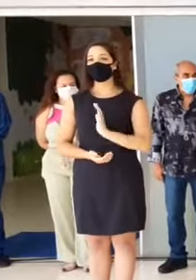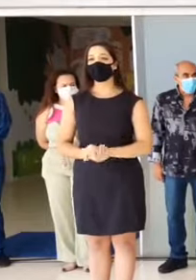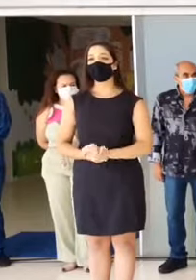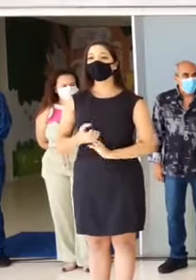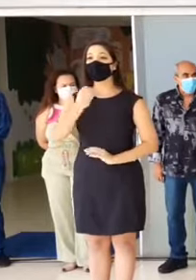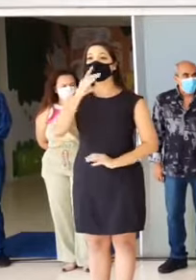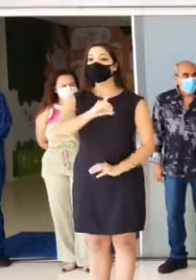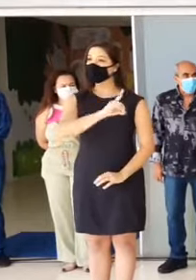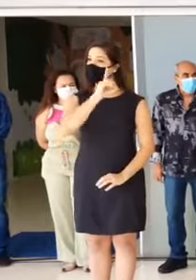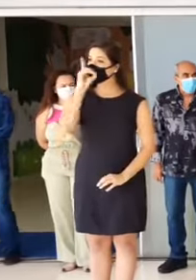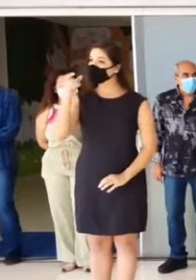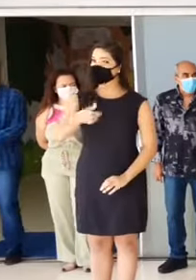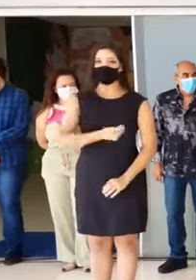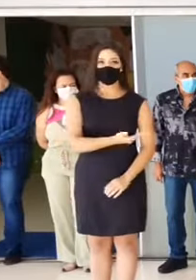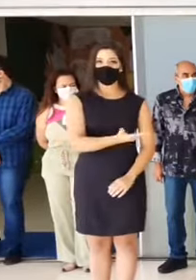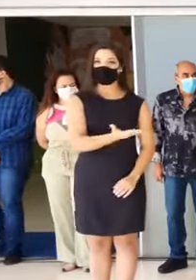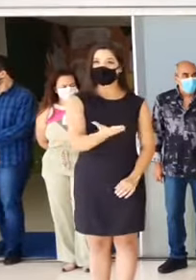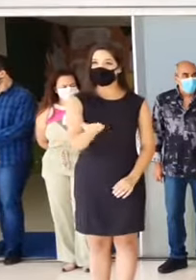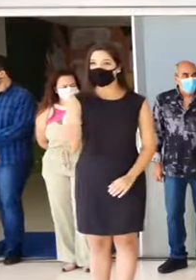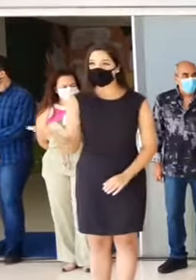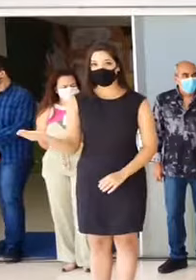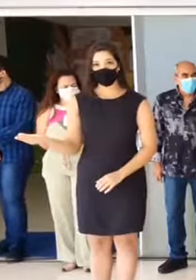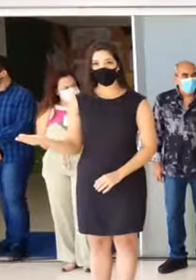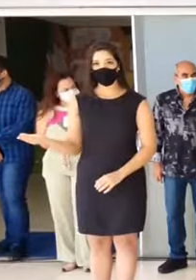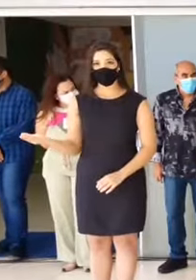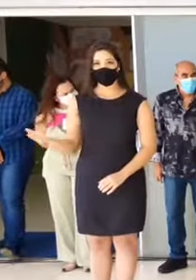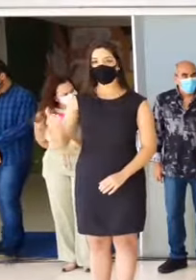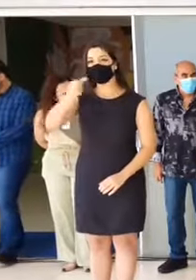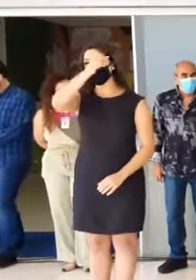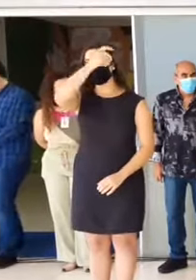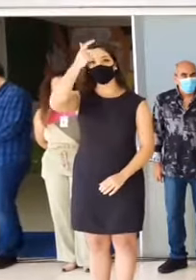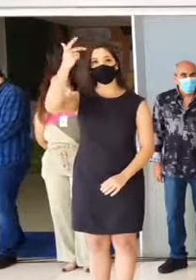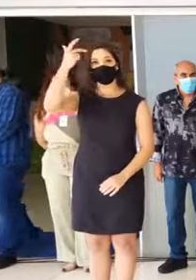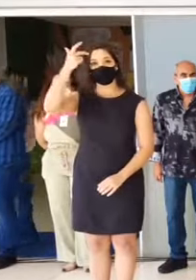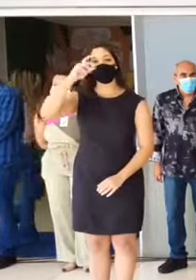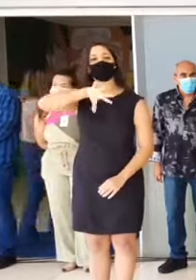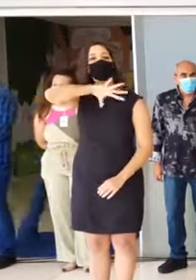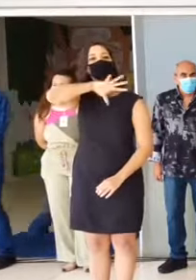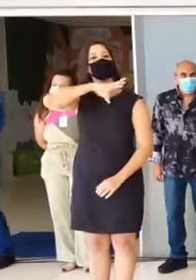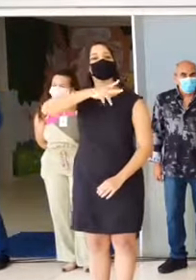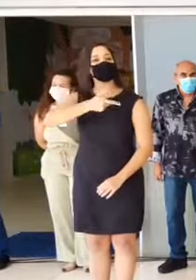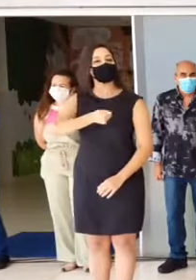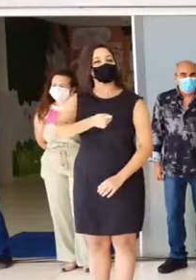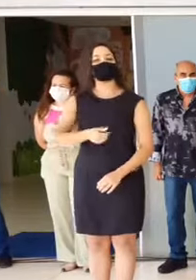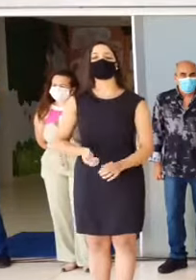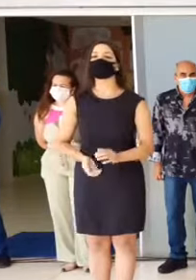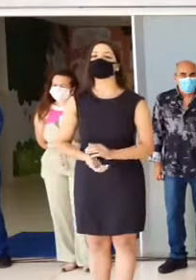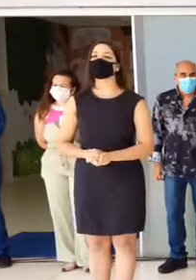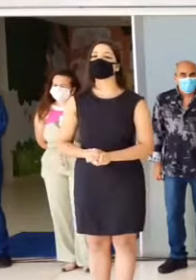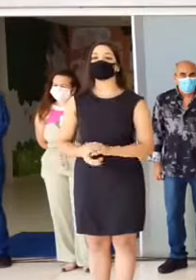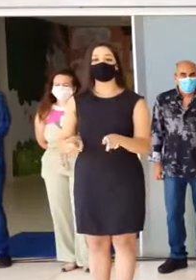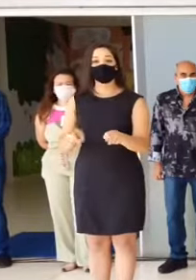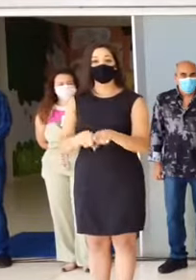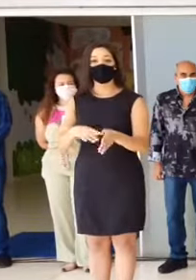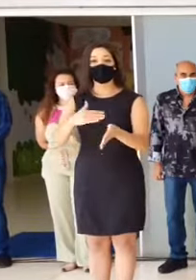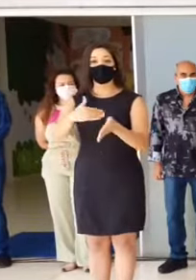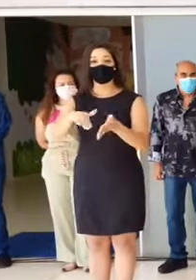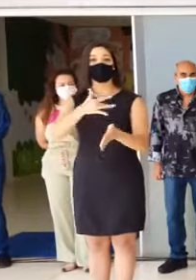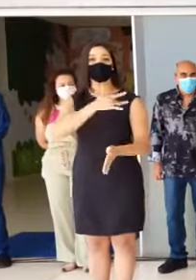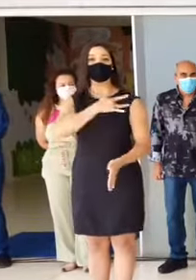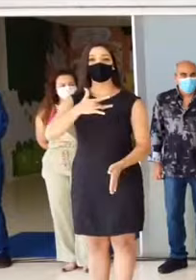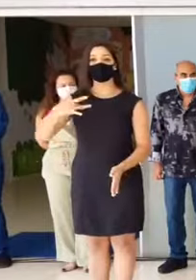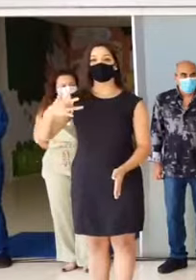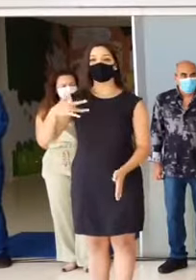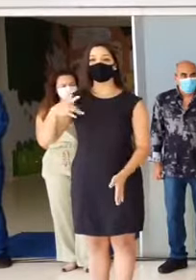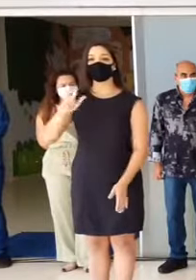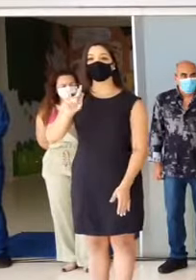Bom dia, senhoras e senhores. Excelentíssimo senhor prefeito municipal, doutor Adelmo Leão. Excelentíssimo senhor secretário de saúde,